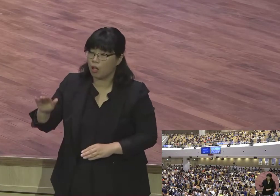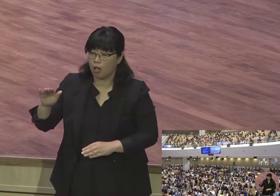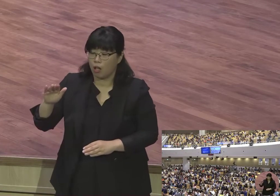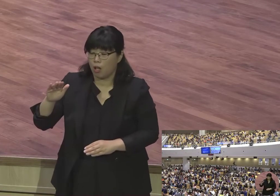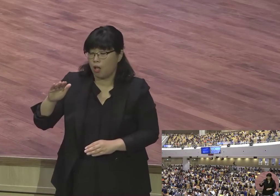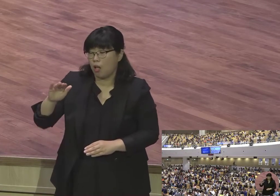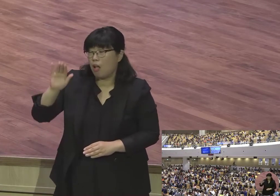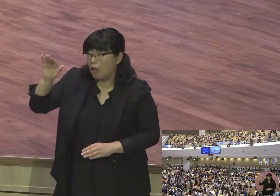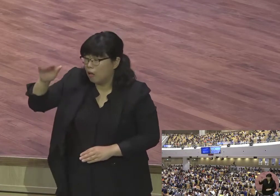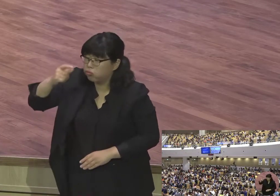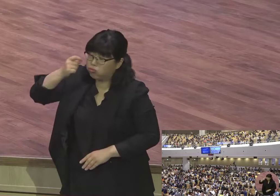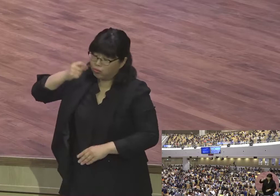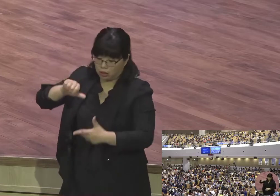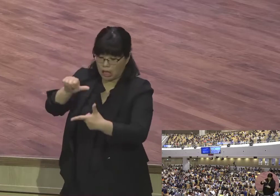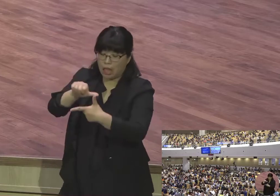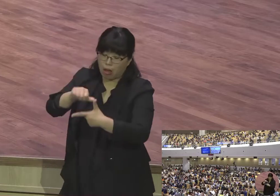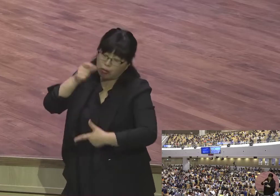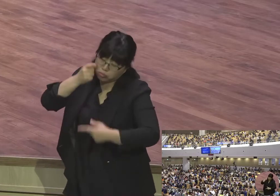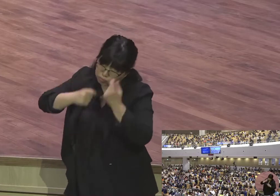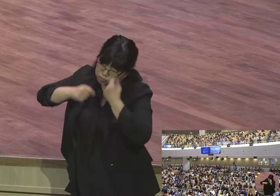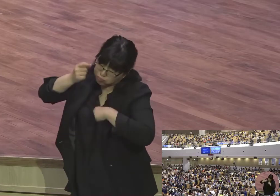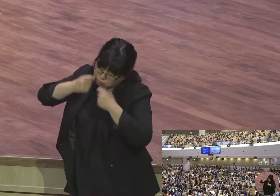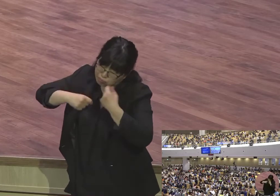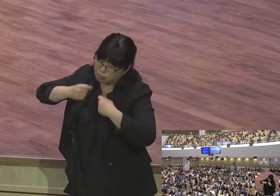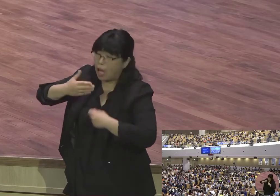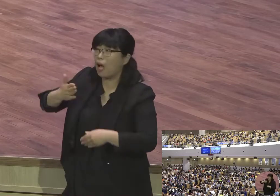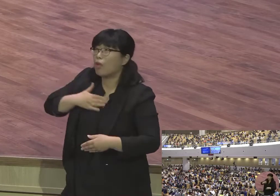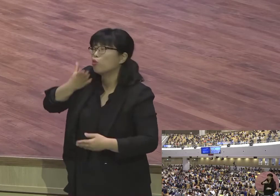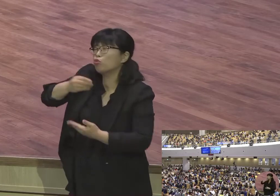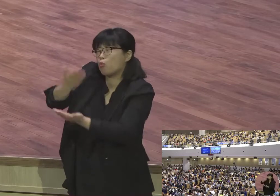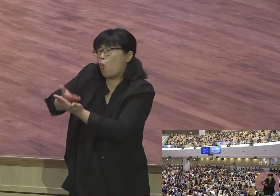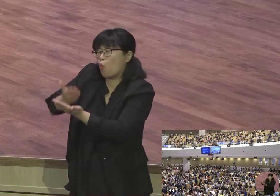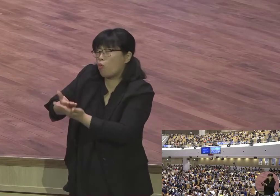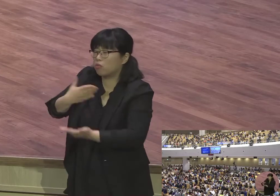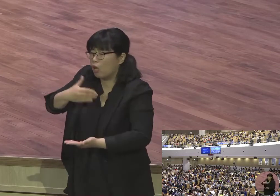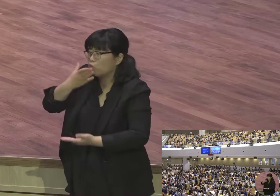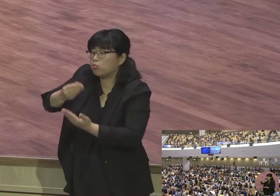내 아버지여 내게 축복하소서 내게도 그리하소서